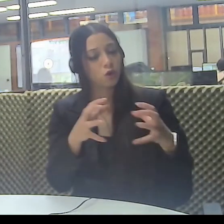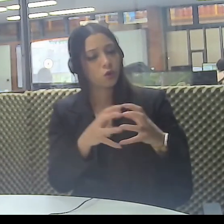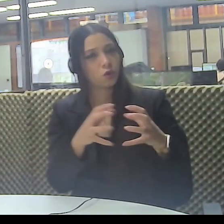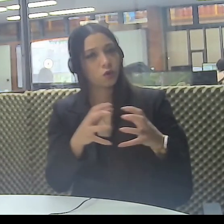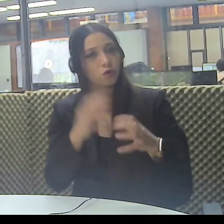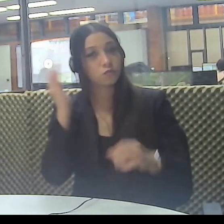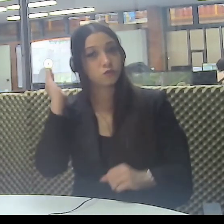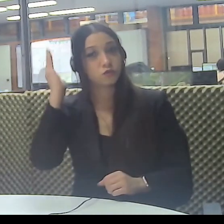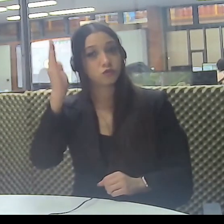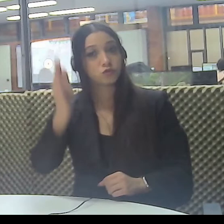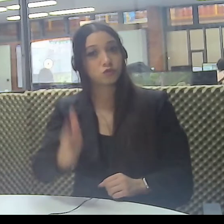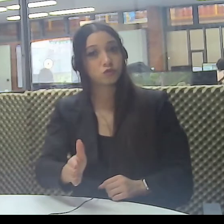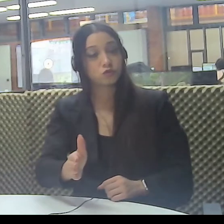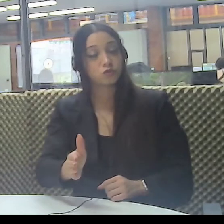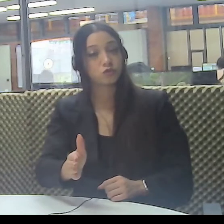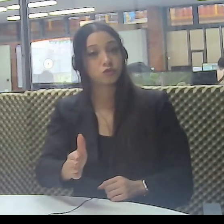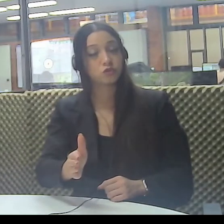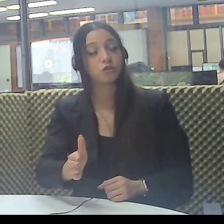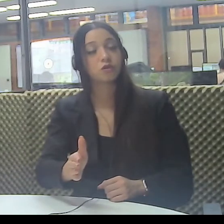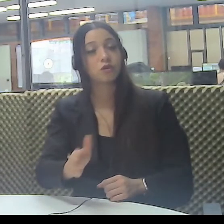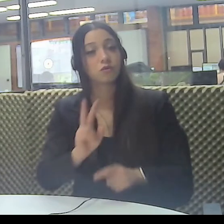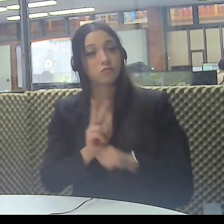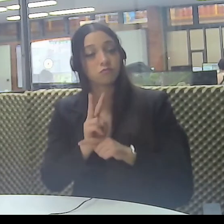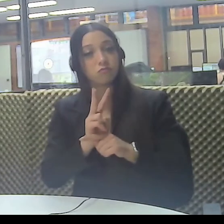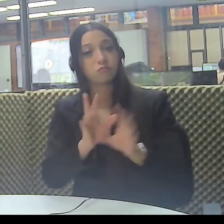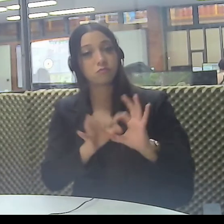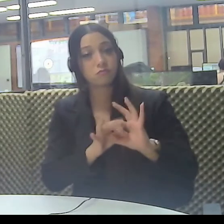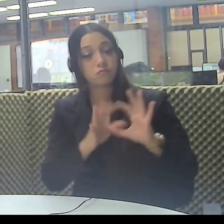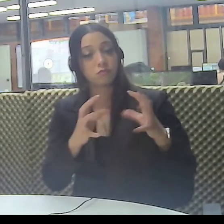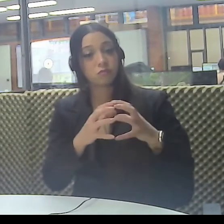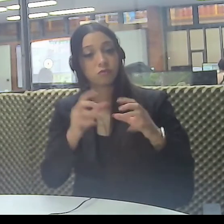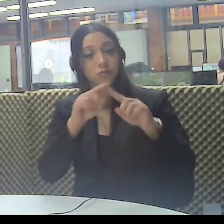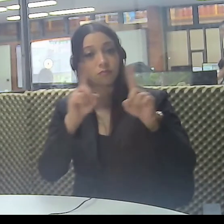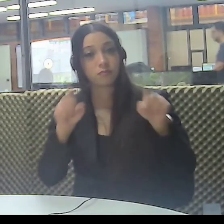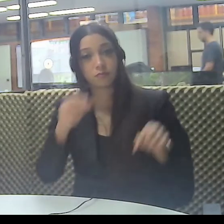estar 24/7 disponível aí para o time da prefeitura.